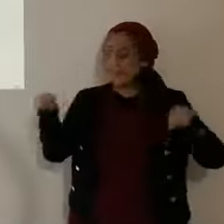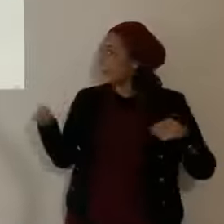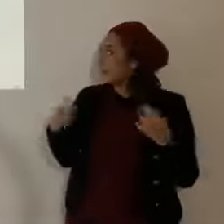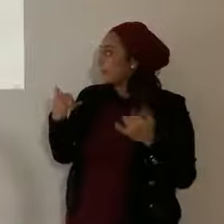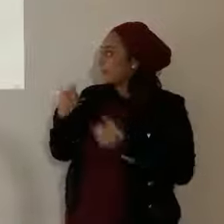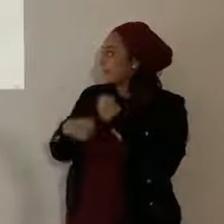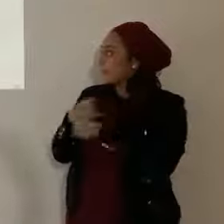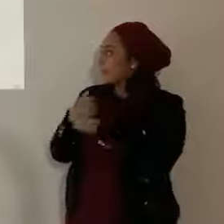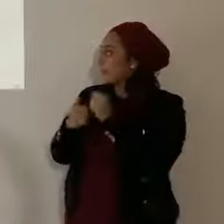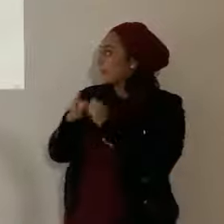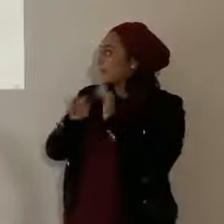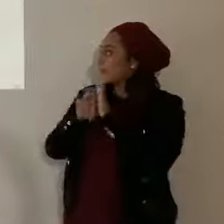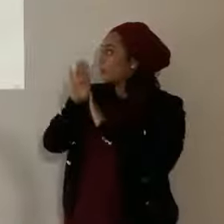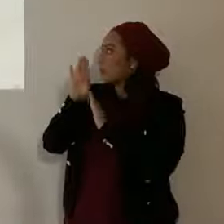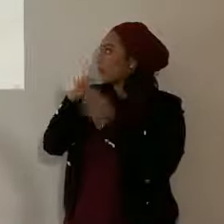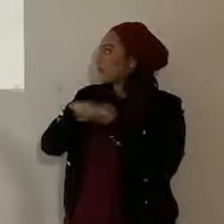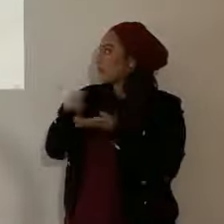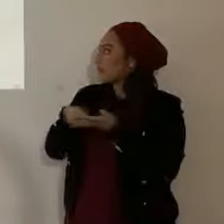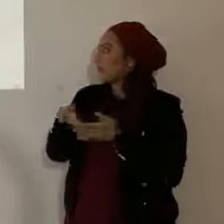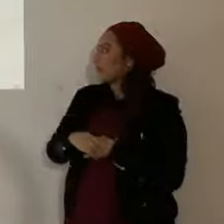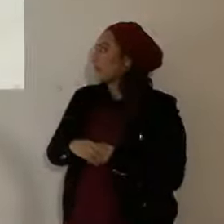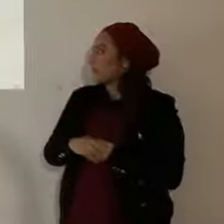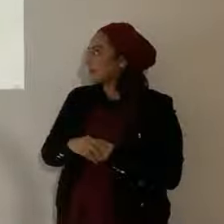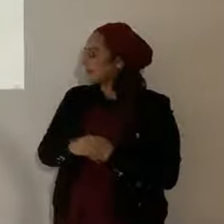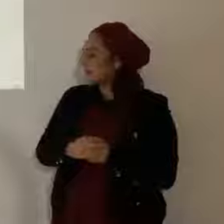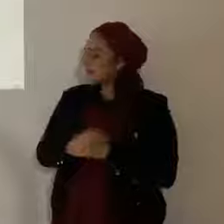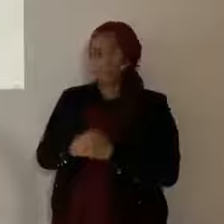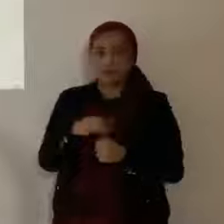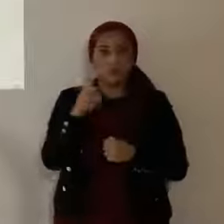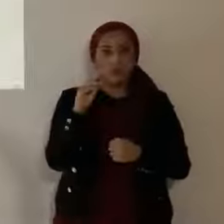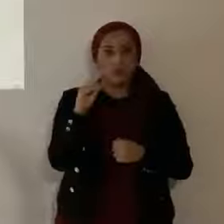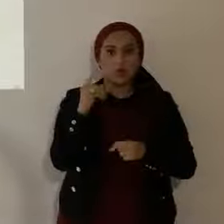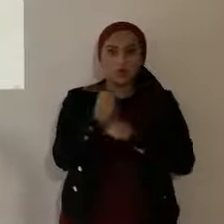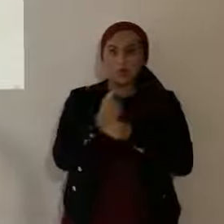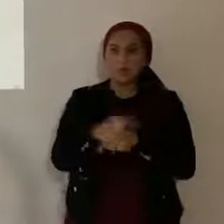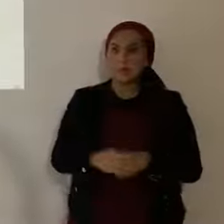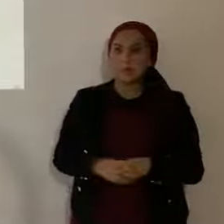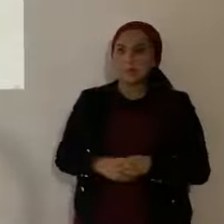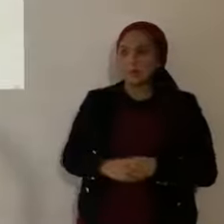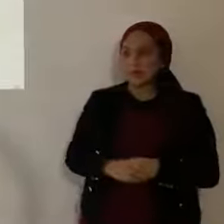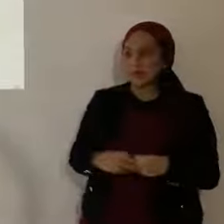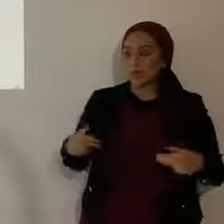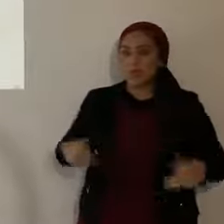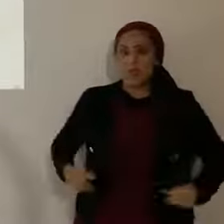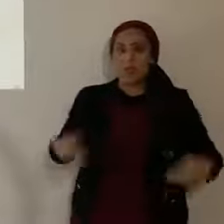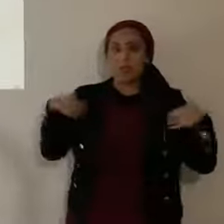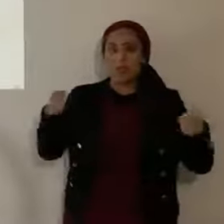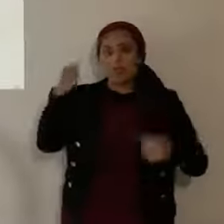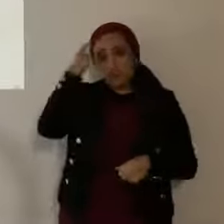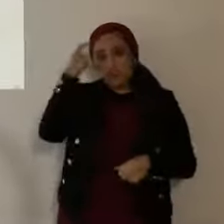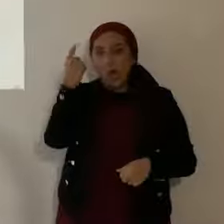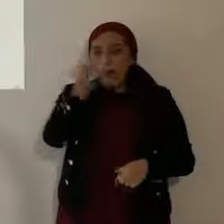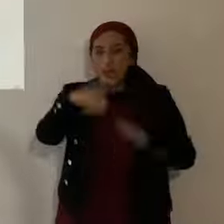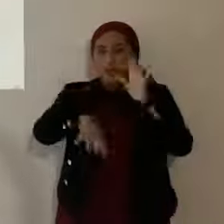las más frecuentes que nunca. Estamos hablando del 2021. Increíble, ¿verdad? La salud mental solamente se encuentra buscando a Yahshua